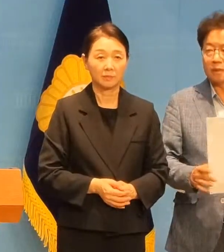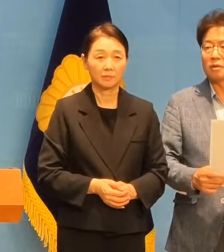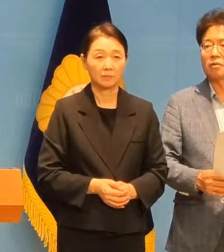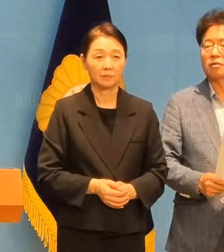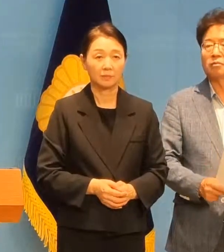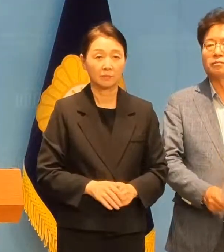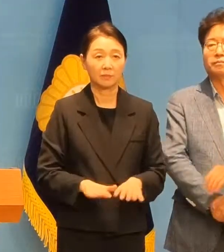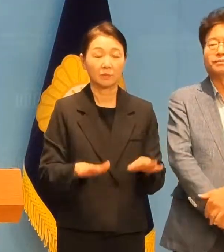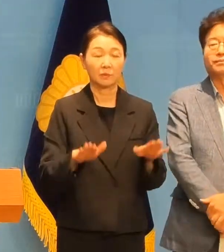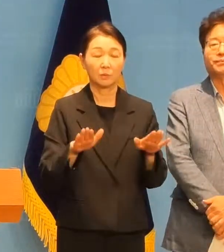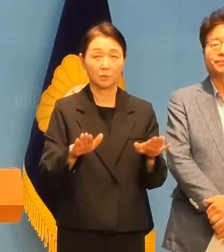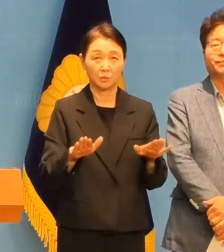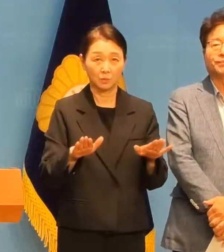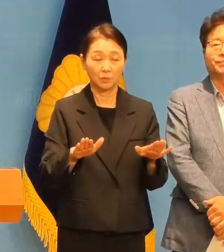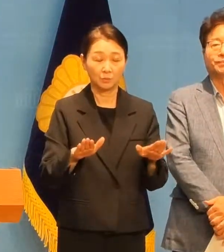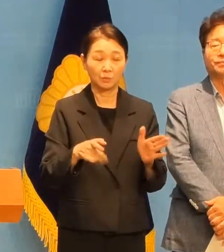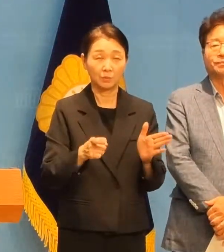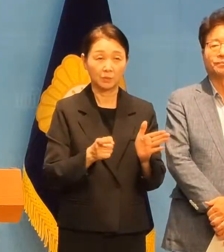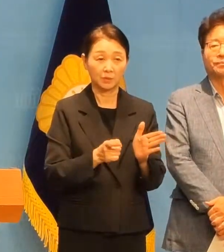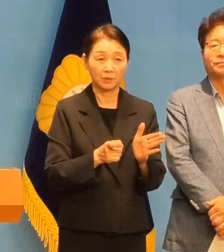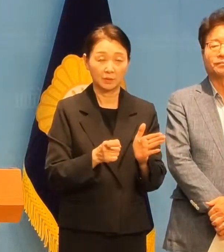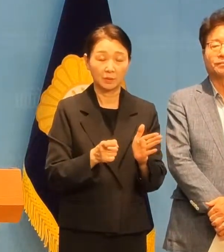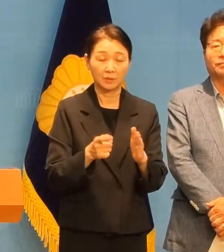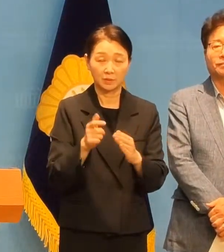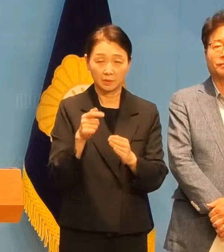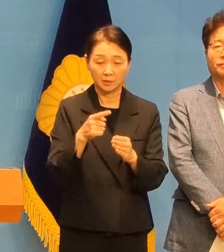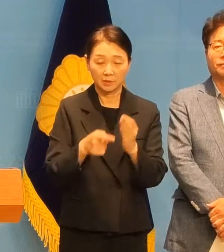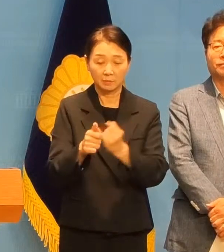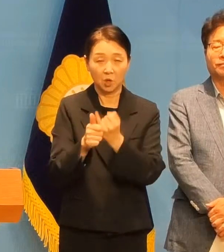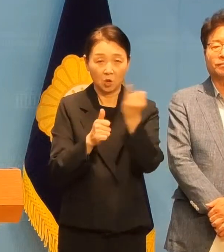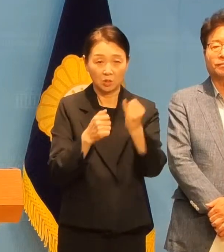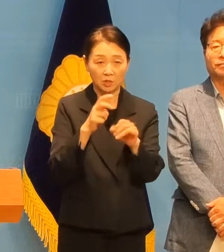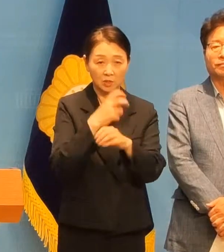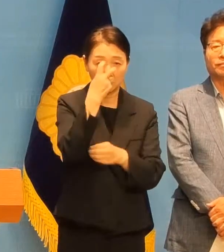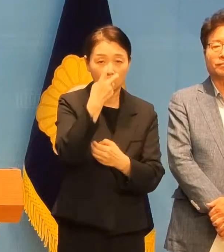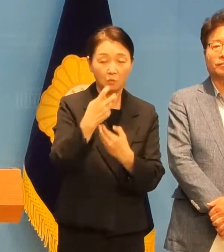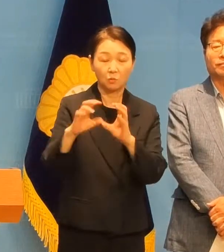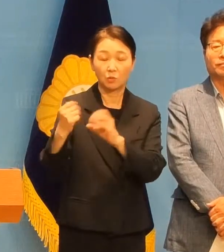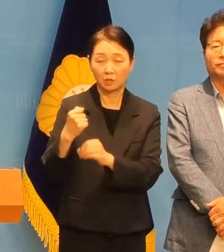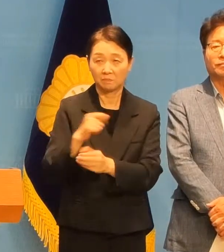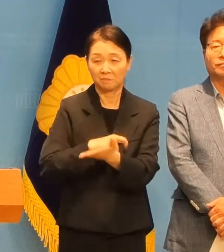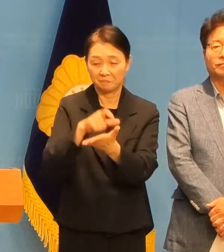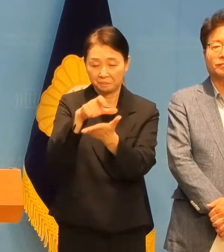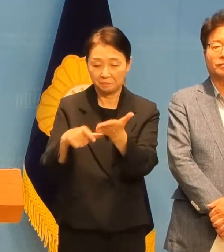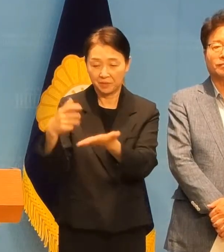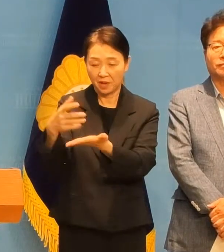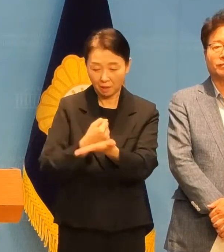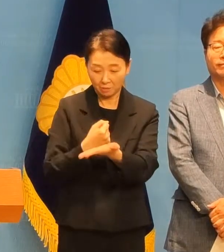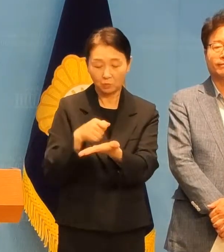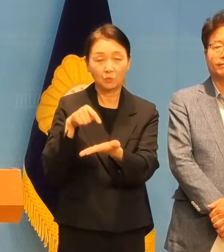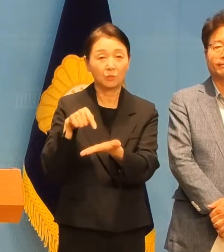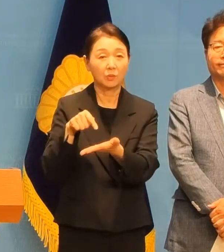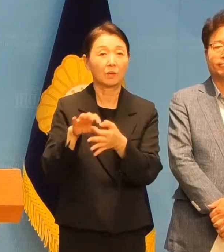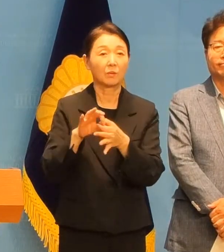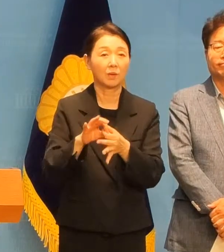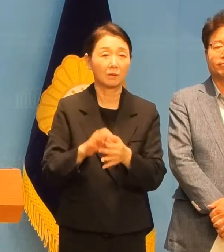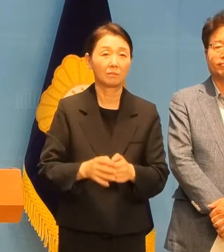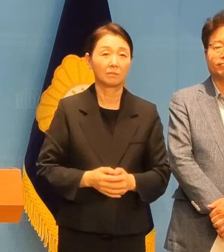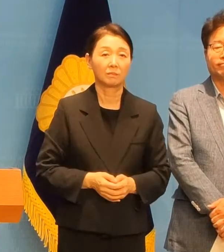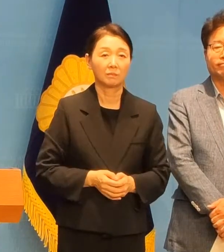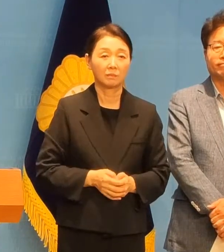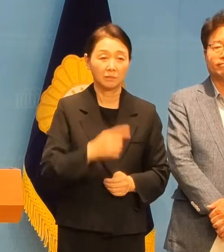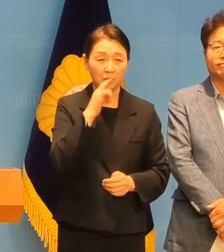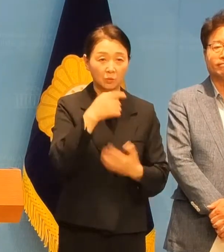네, 오늘 김건희 특검의 국민의힘 당원 명부 압수수색에 대해서